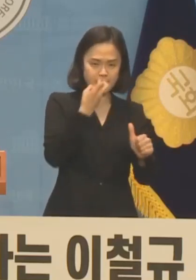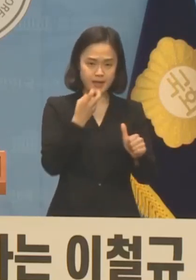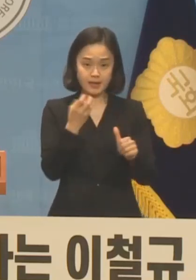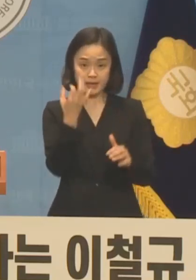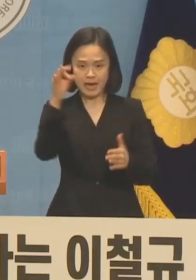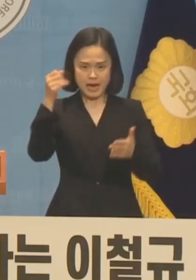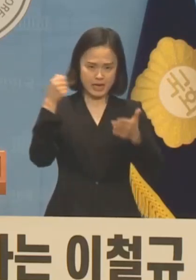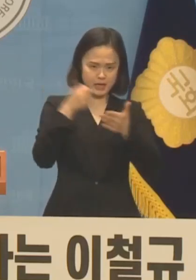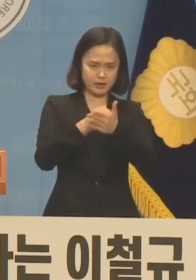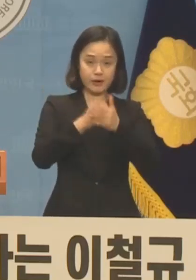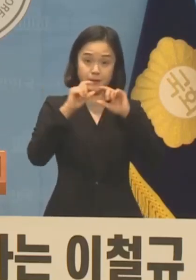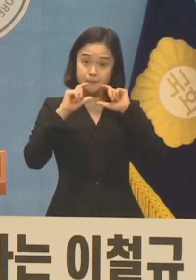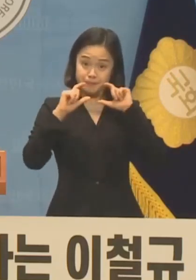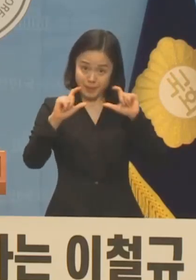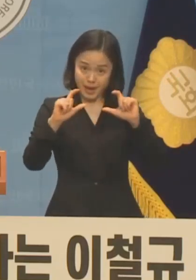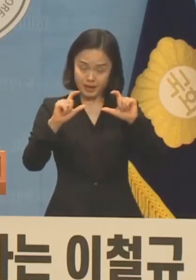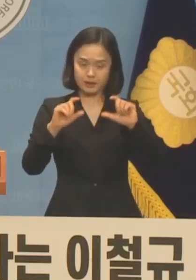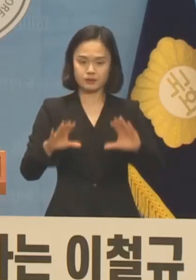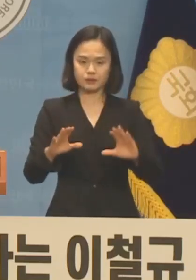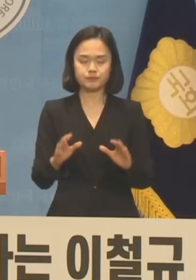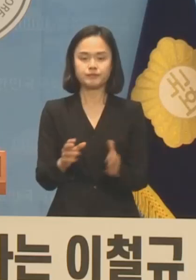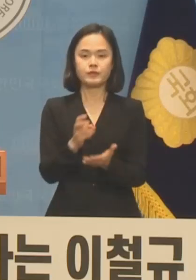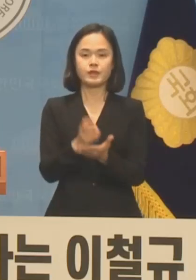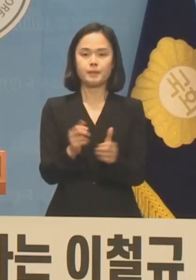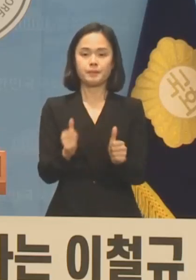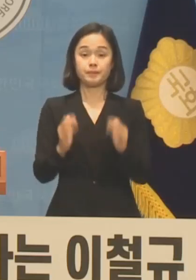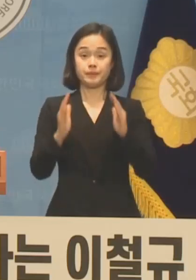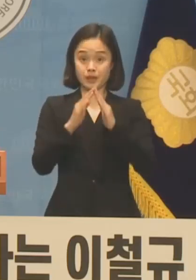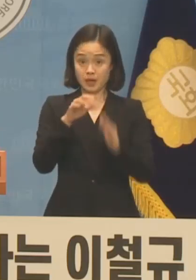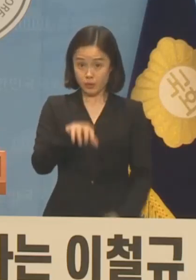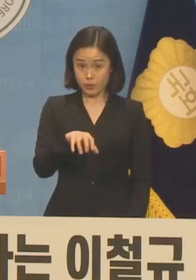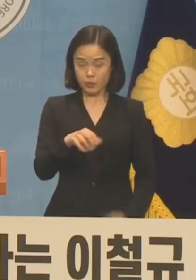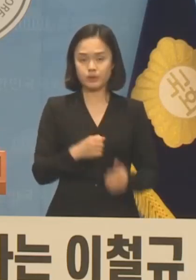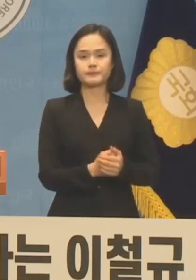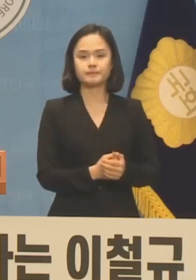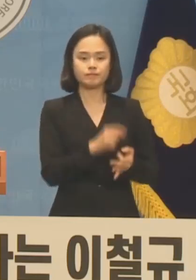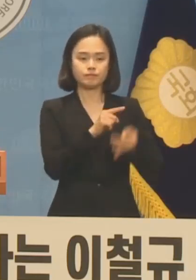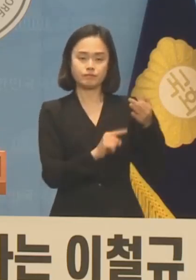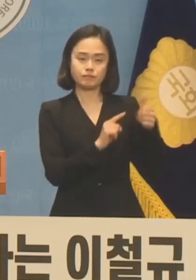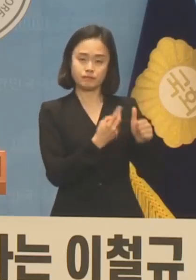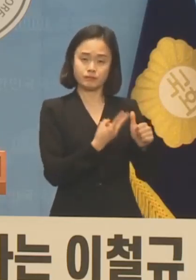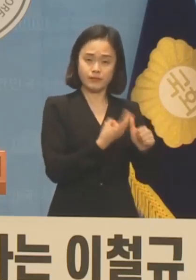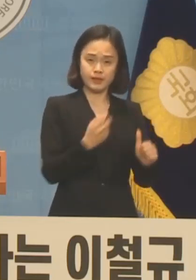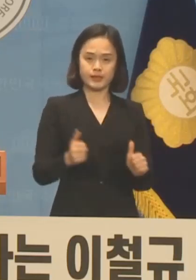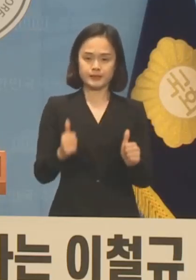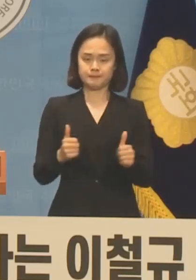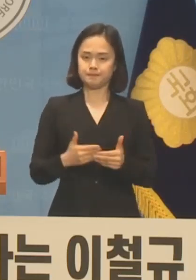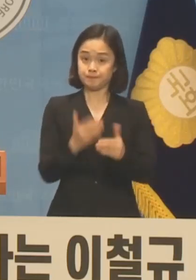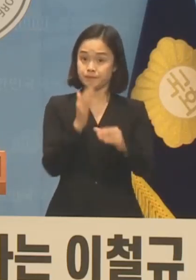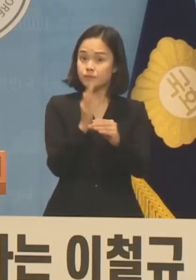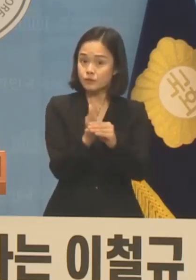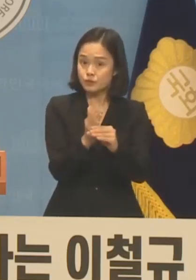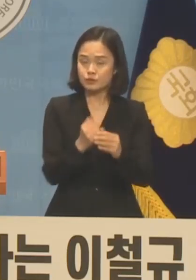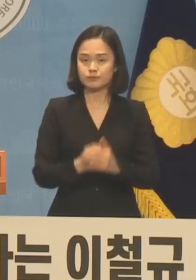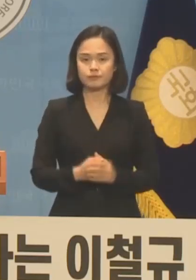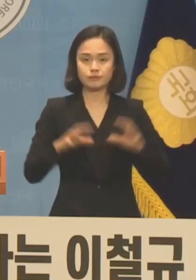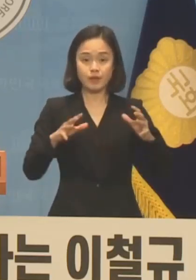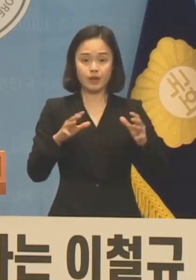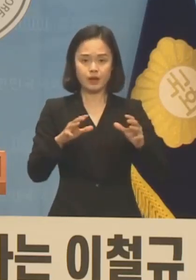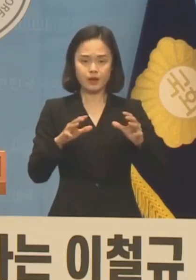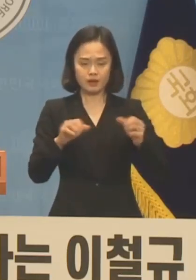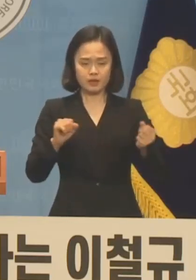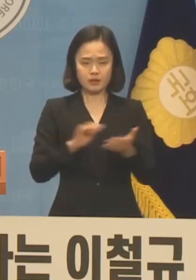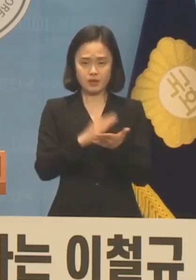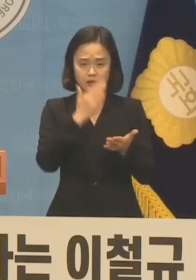가결되어 현재 헌법재판소에서 대통령 윤석열에 대한 탄핵 심판이 진행 중입니다. 내란 수괴죄 피의자